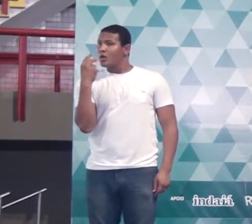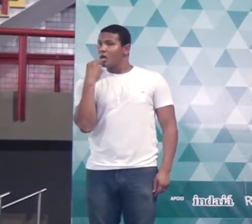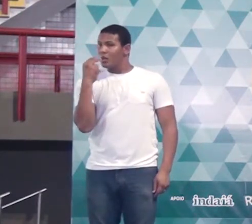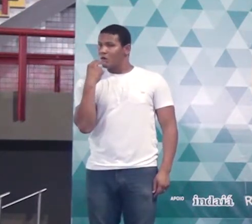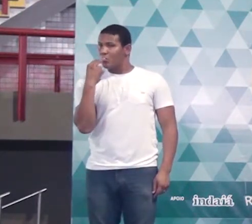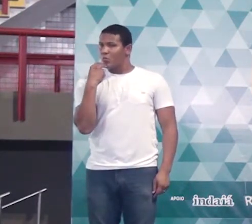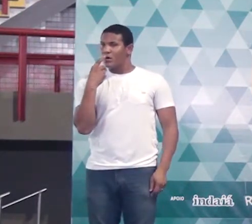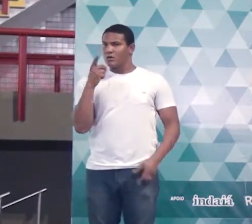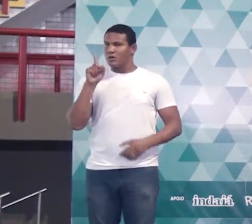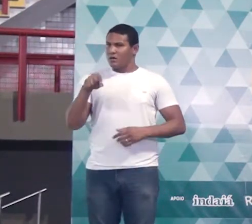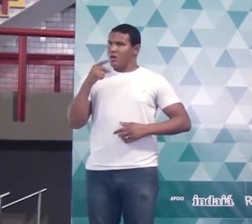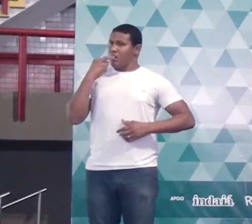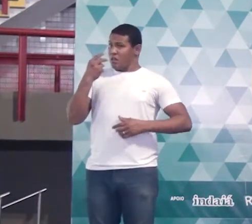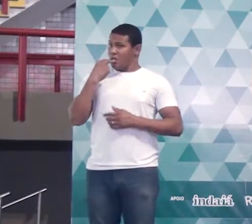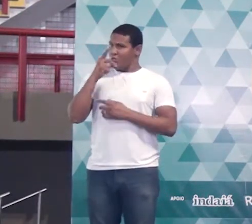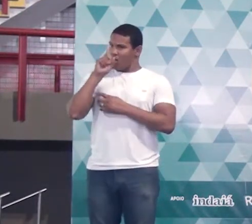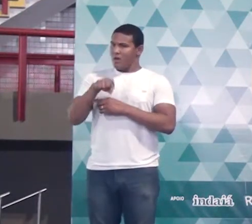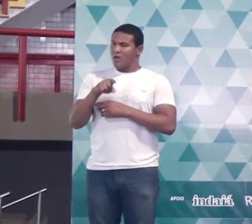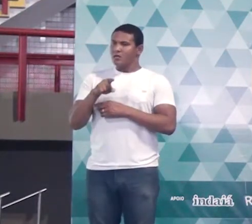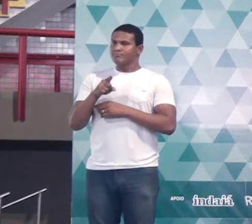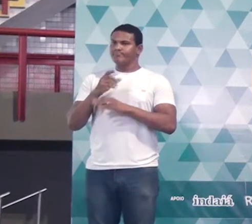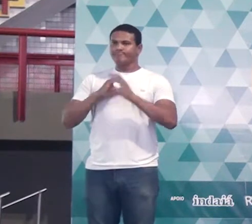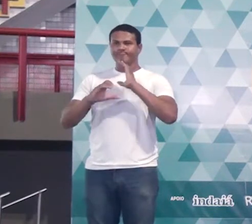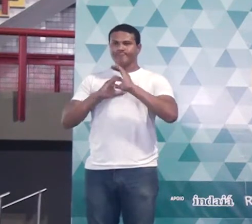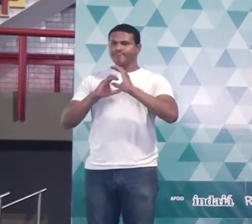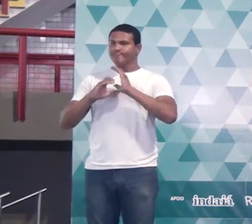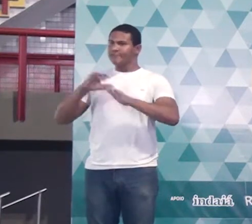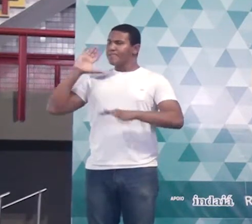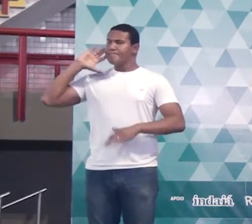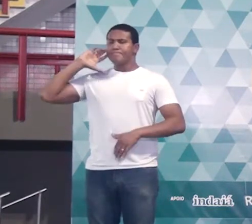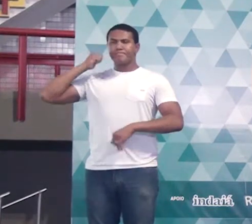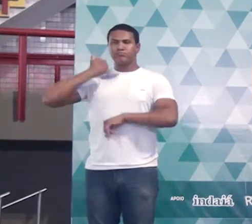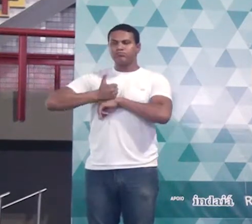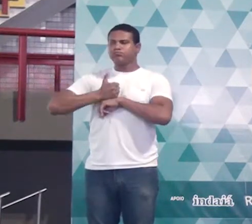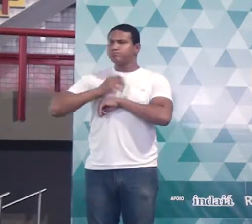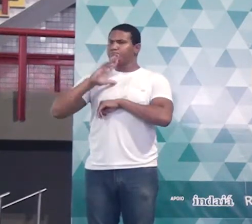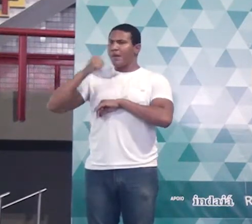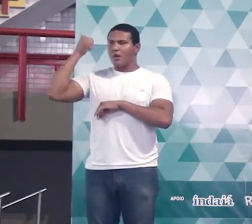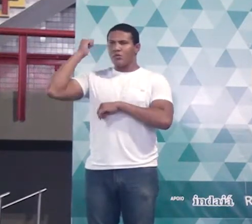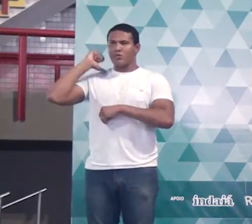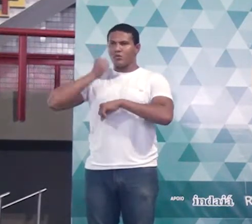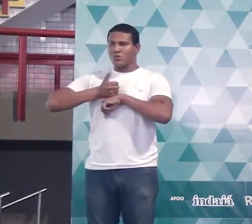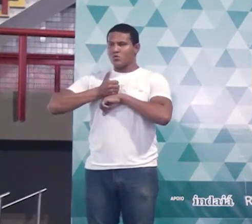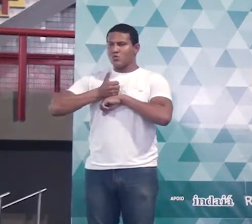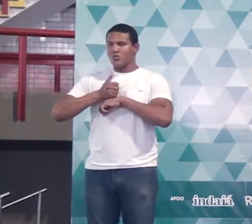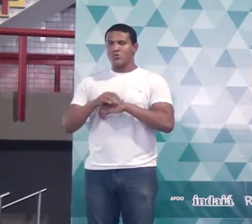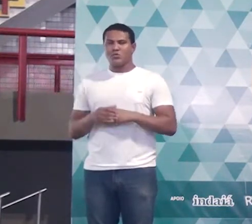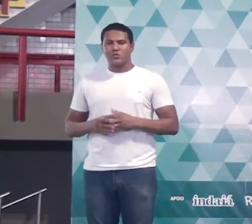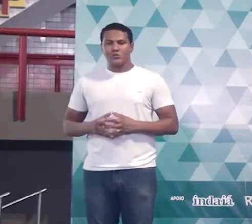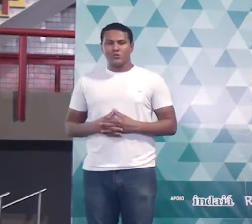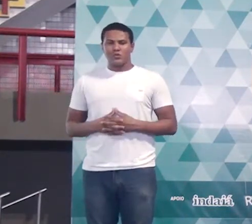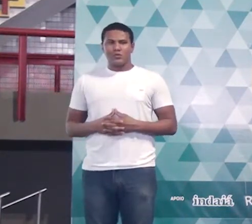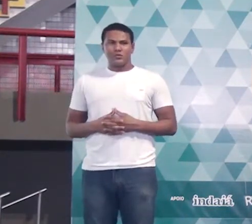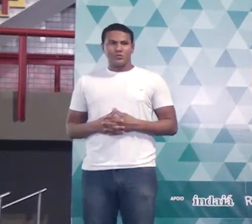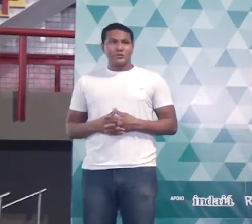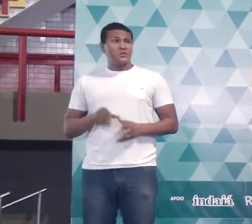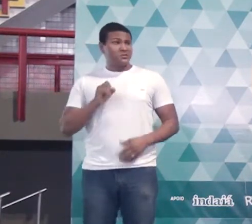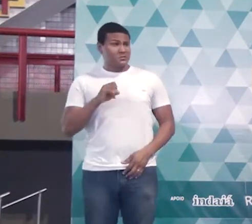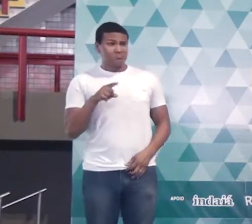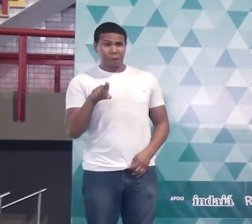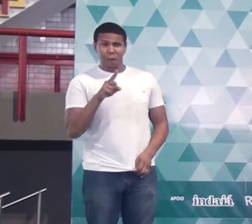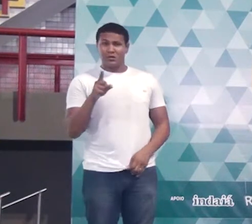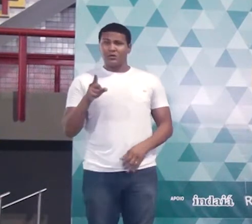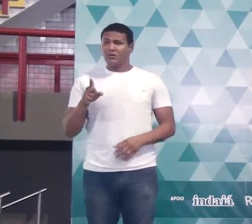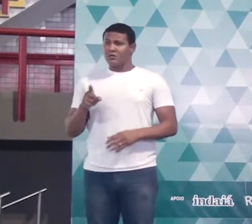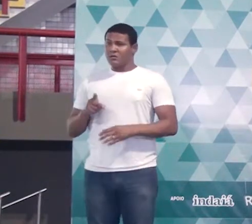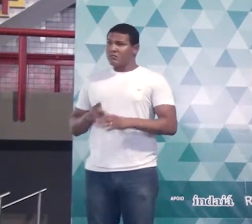idioma. A língua é um instrumento de linguagem mais eficiente que existe. Se alguém me perguntasse,